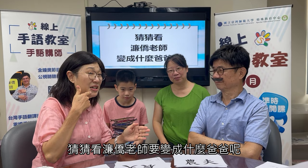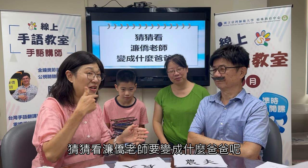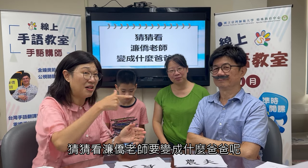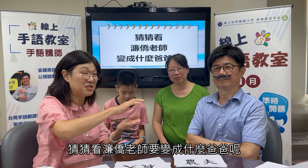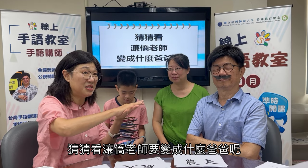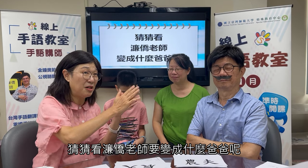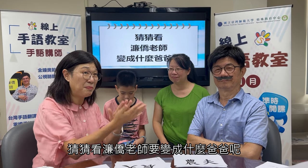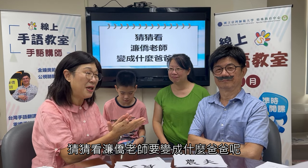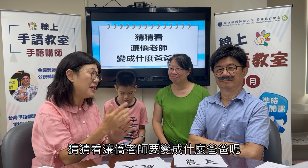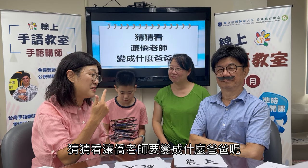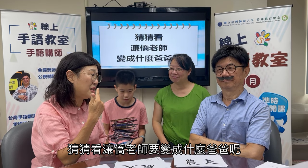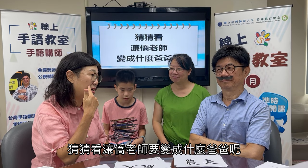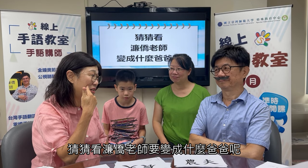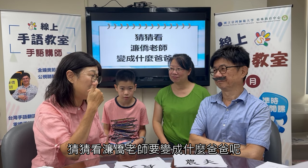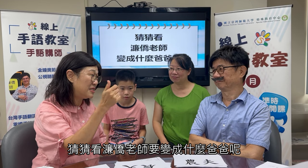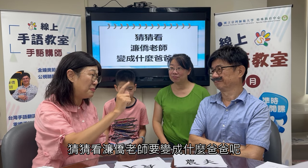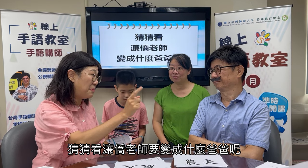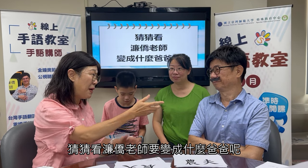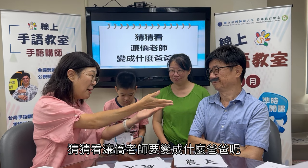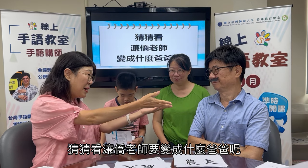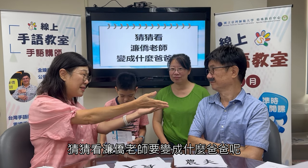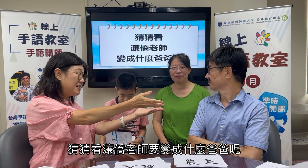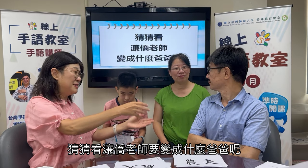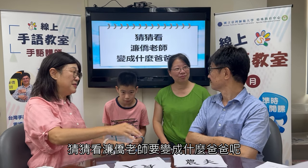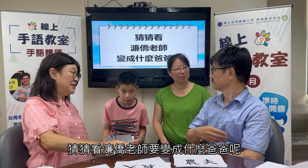老师要变成什么爸爸呢？